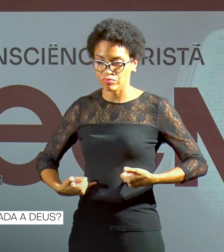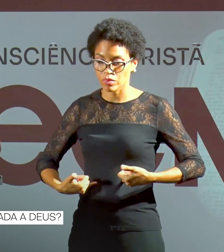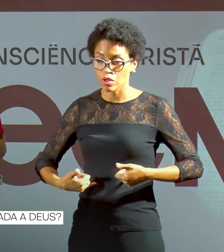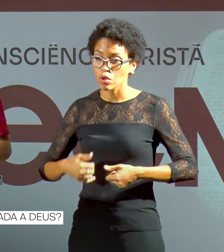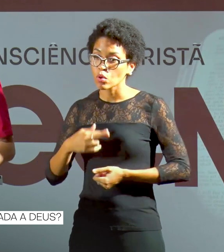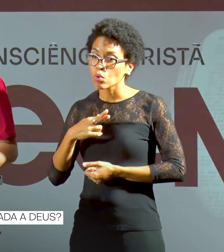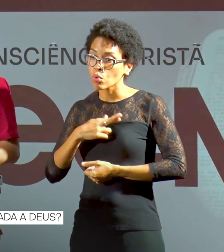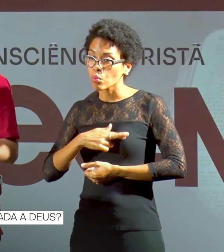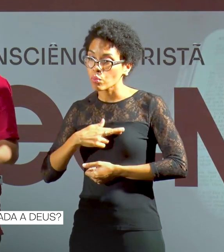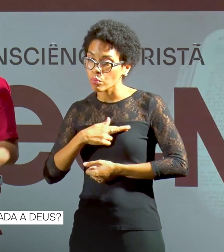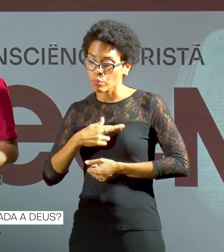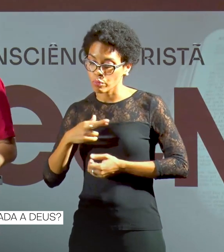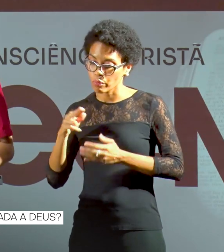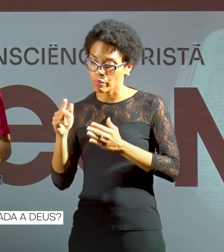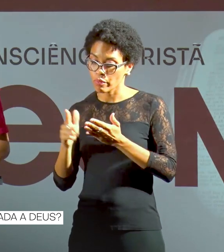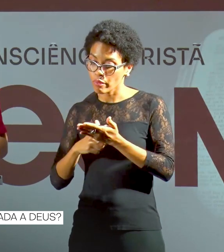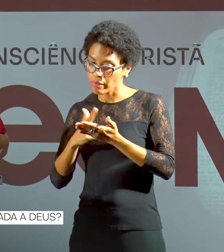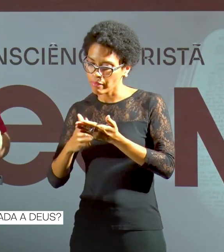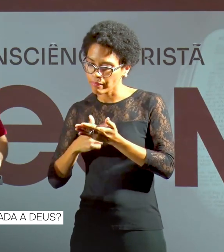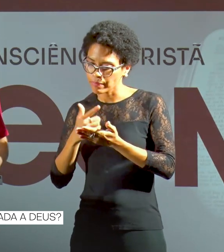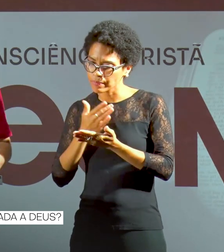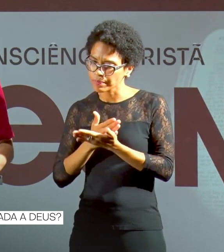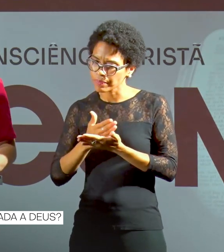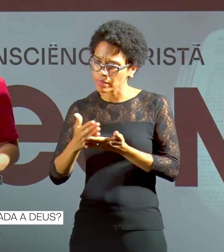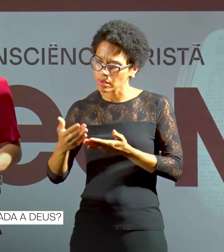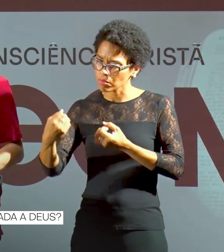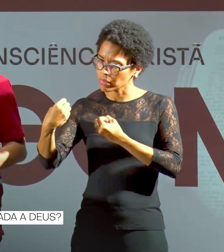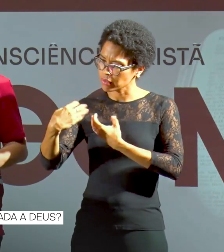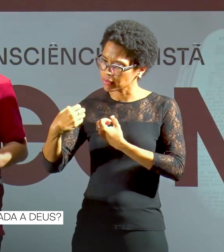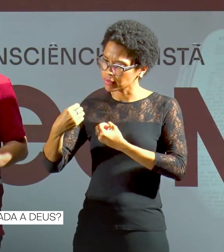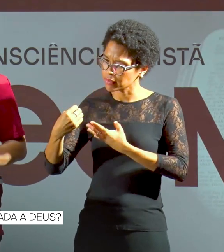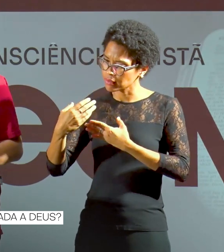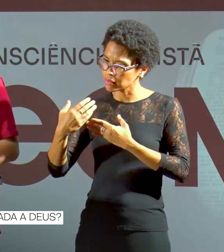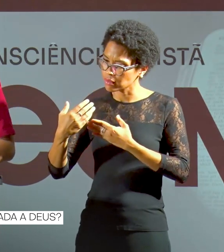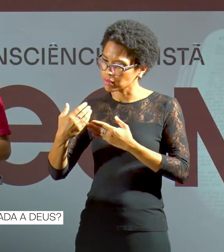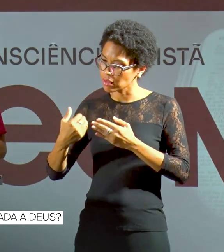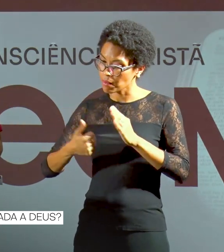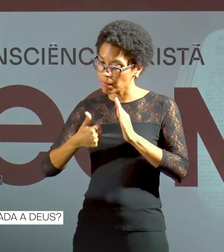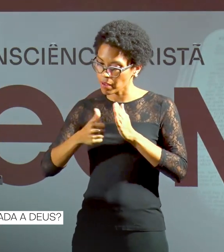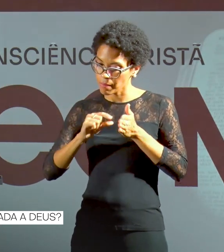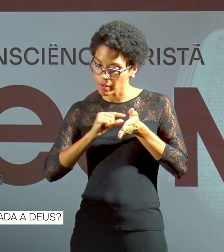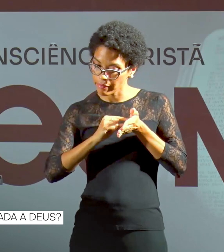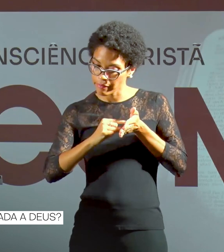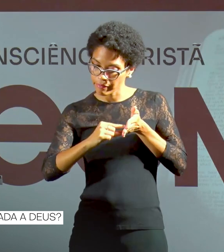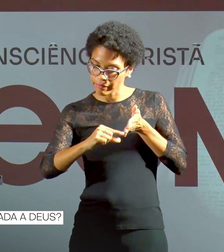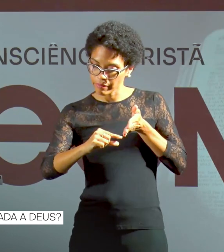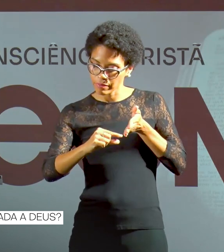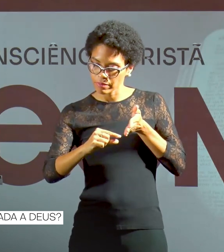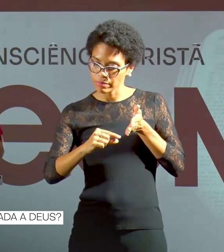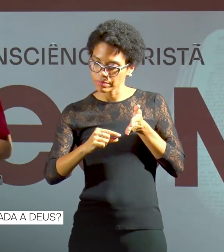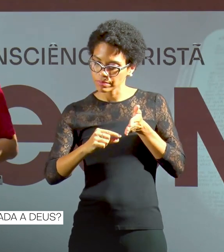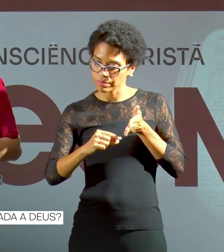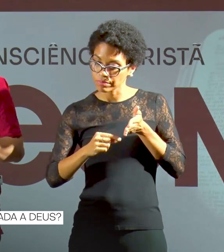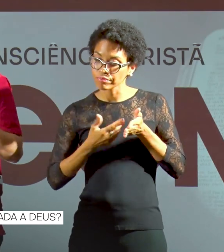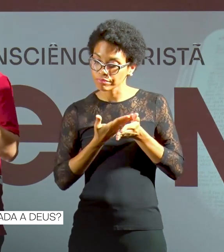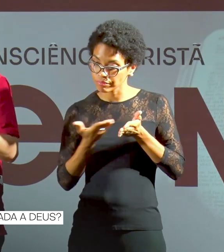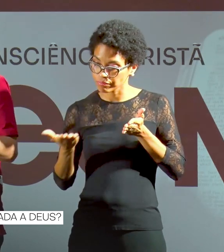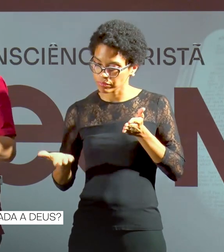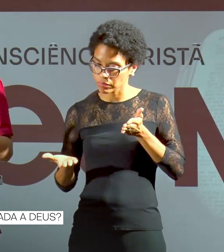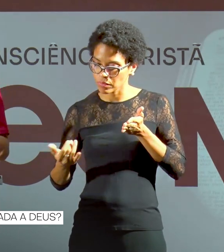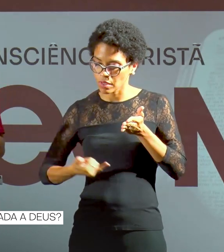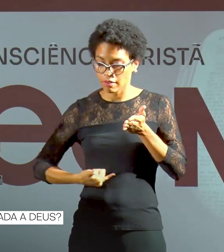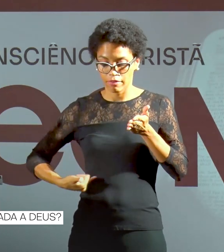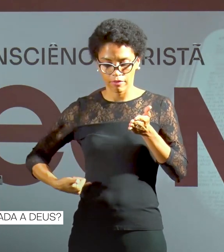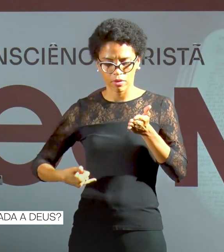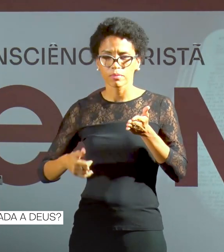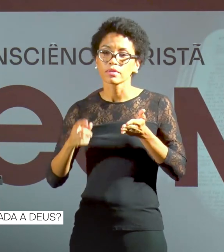Rute é começa nos dizendo logo no primeiro Versículo a respeito disso e